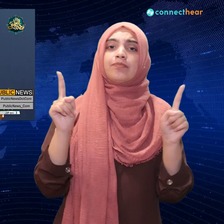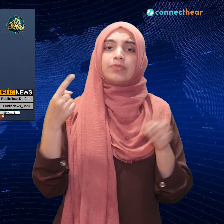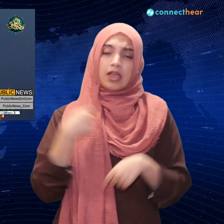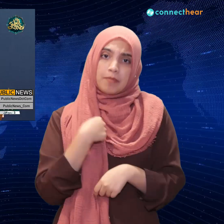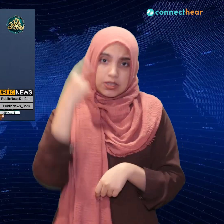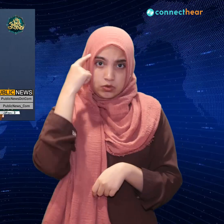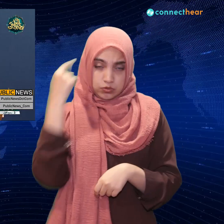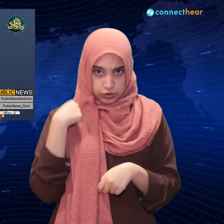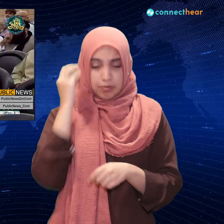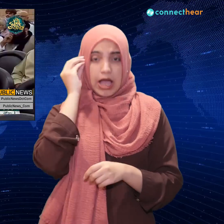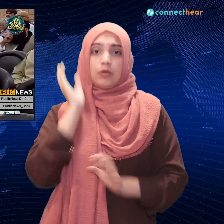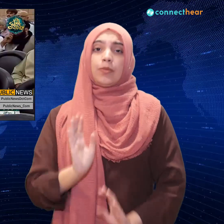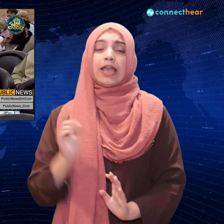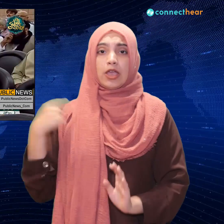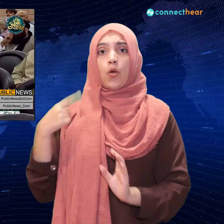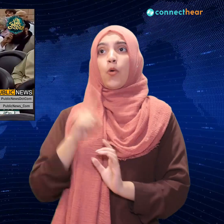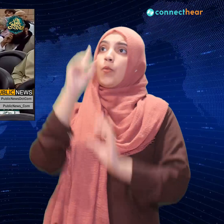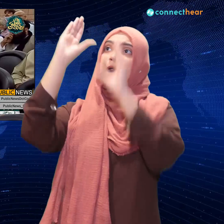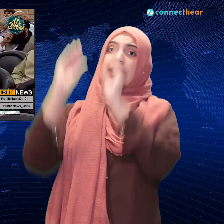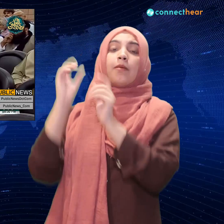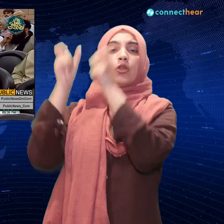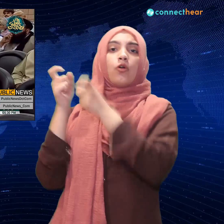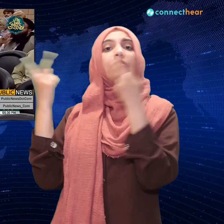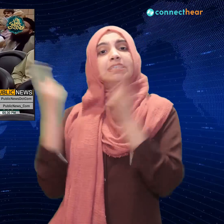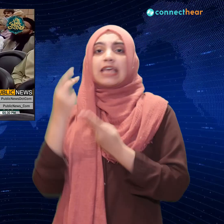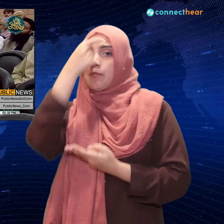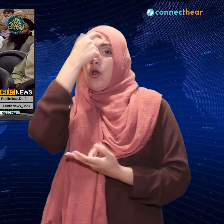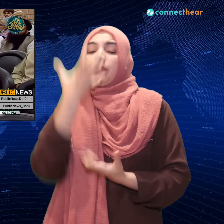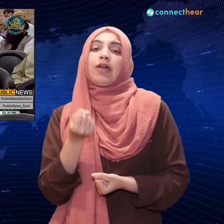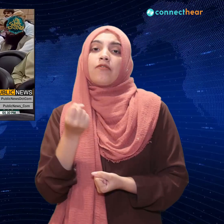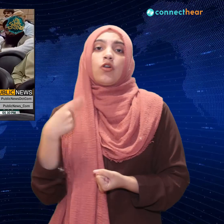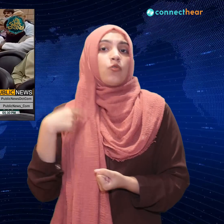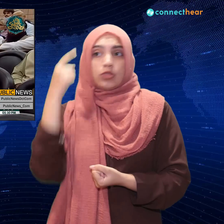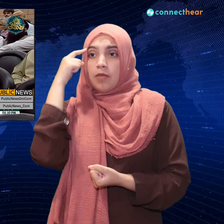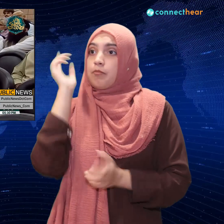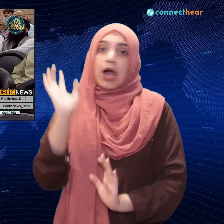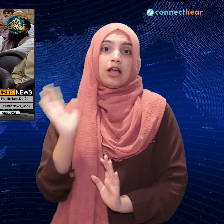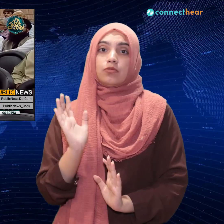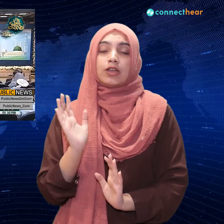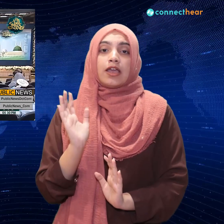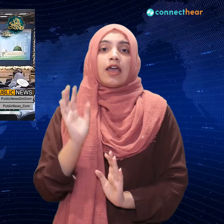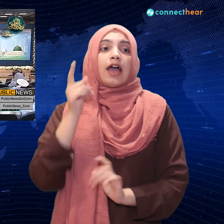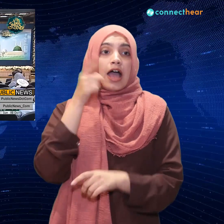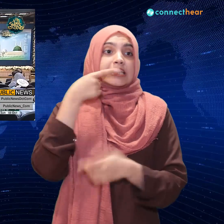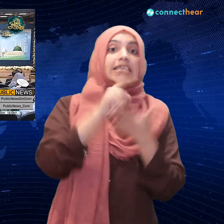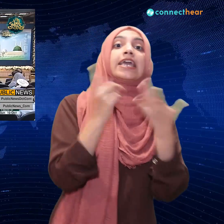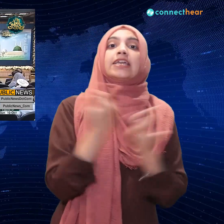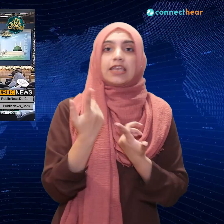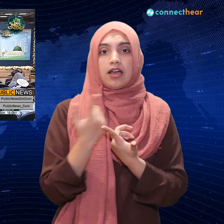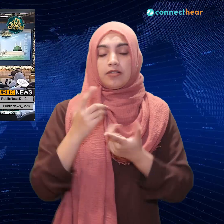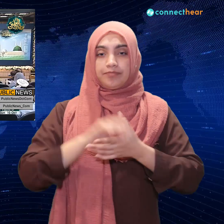ہے کہ آج ہمارے نوجوانوں کو یہی مسئلہ پڑا ہوا ہے۔ یہ بہت امپورٹنٹ ہے سمجھنا، اور میں اپنی یوتھ کے لیے صرف آج یہ کہہ